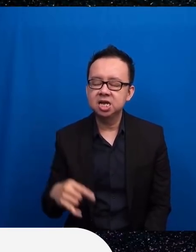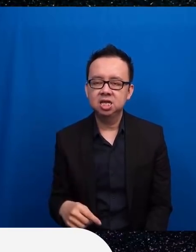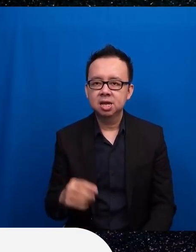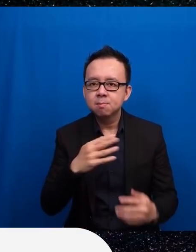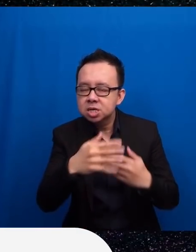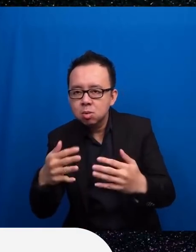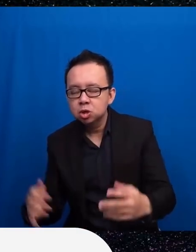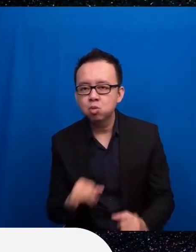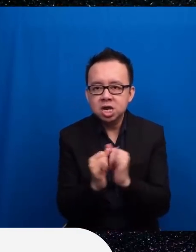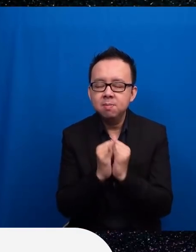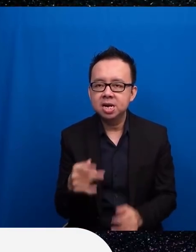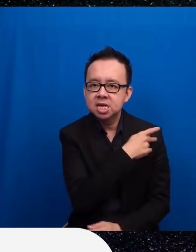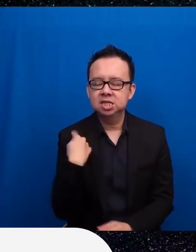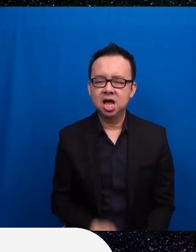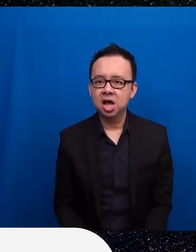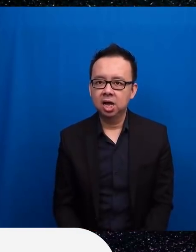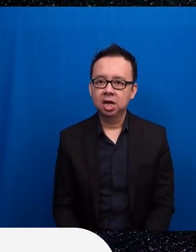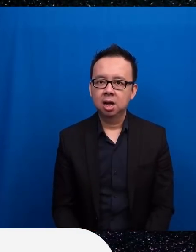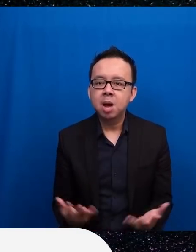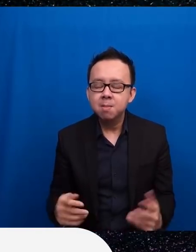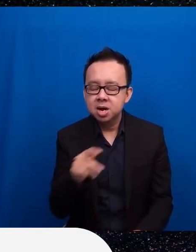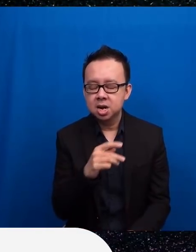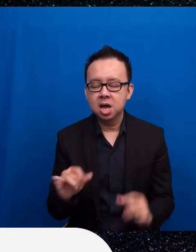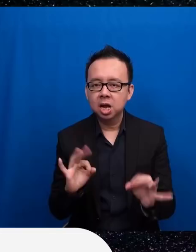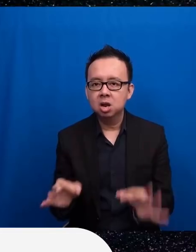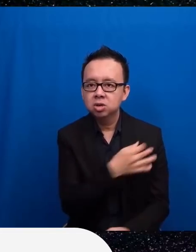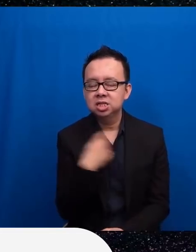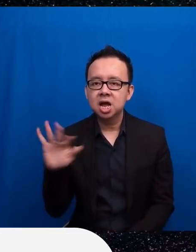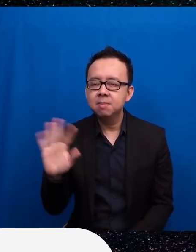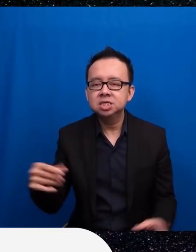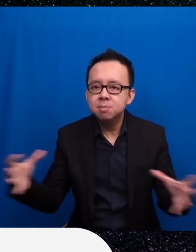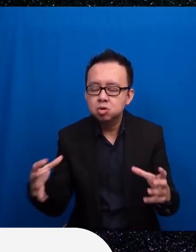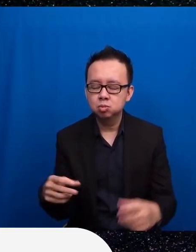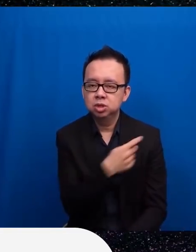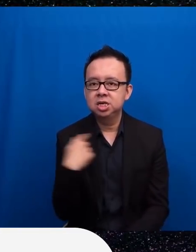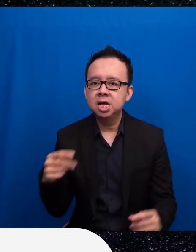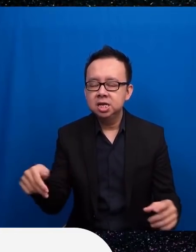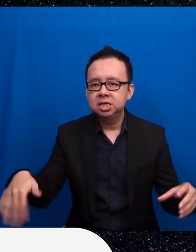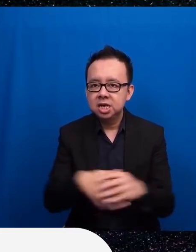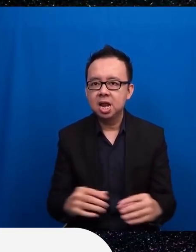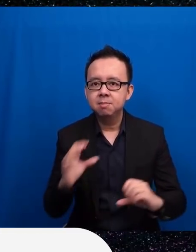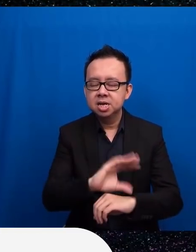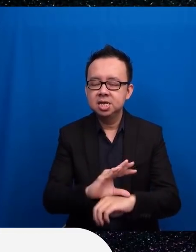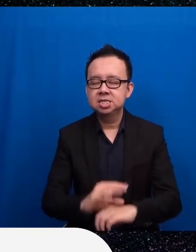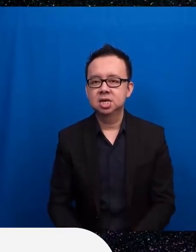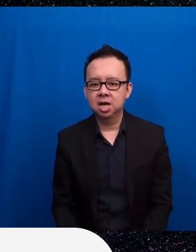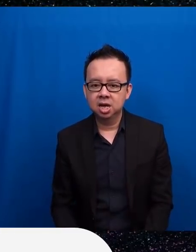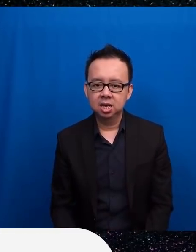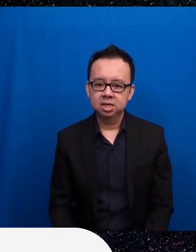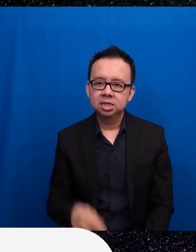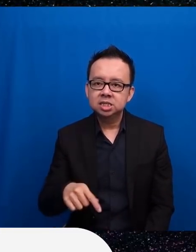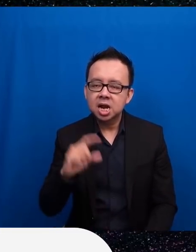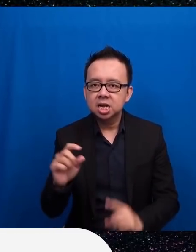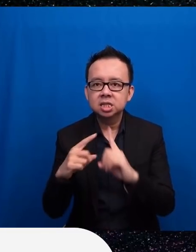Tapi bagaimana kita tidak bisa berkumpul, berada di sebuah tempat yang namanya gereja. Sekarang ini dengan